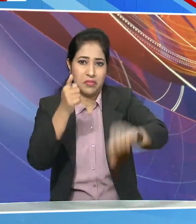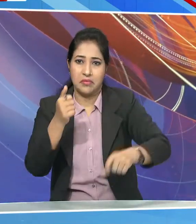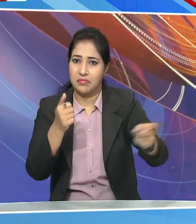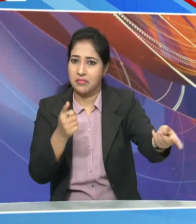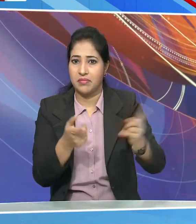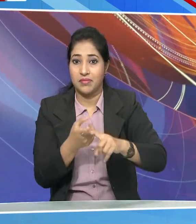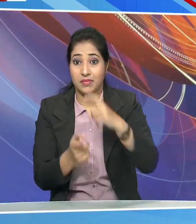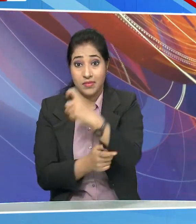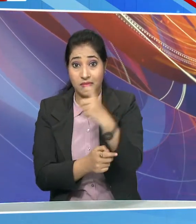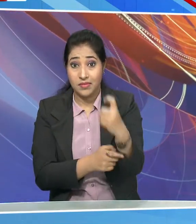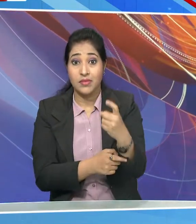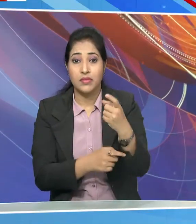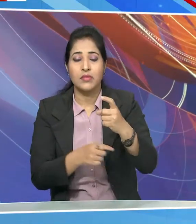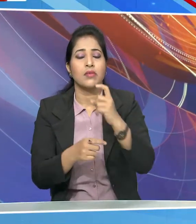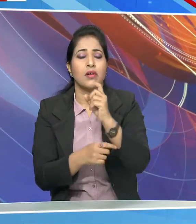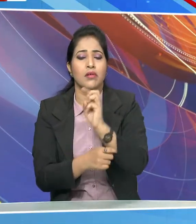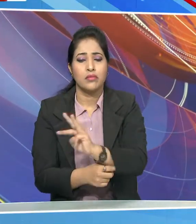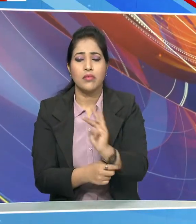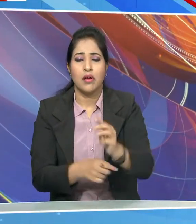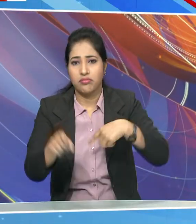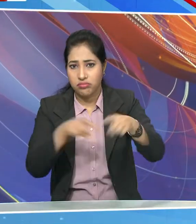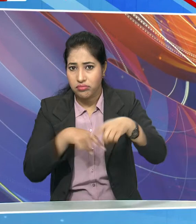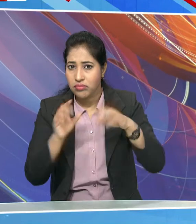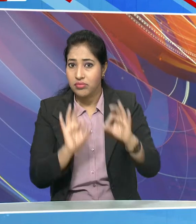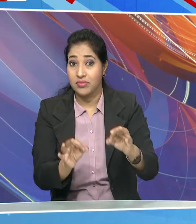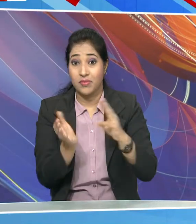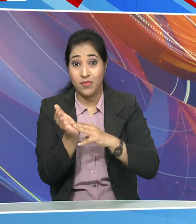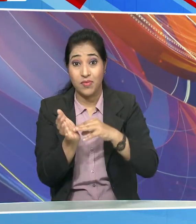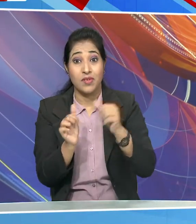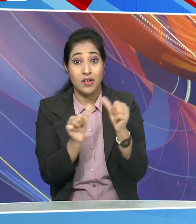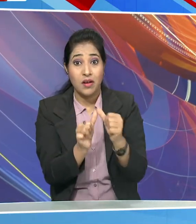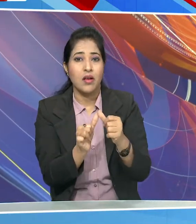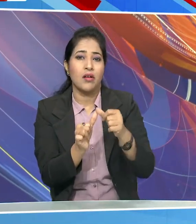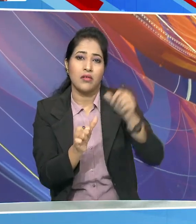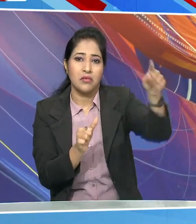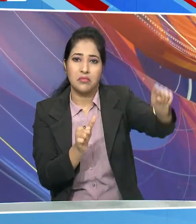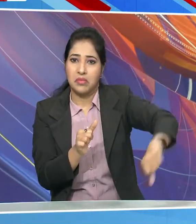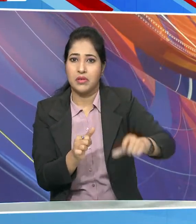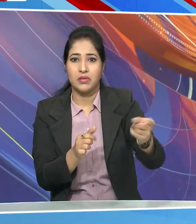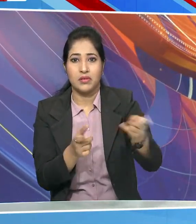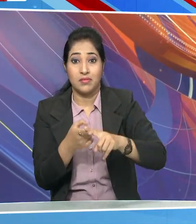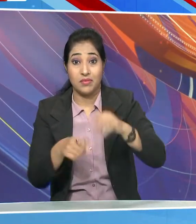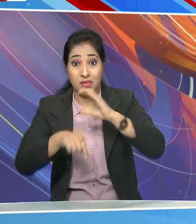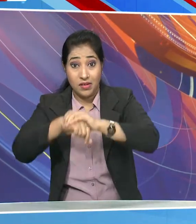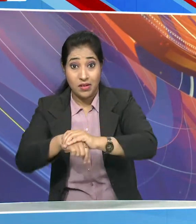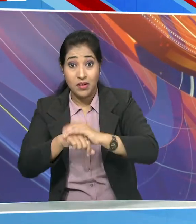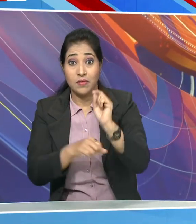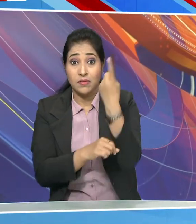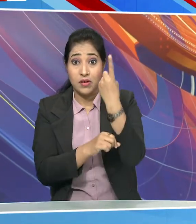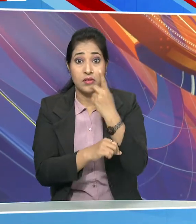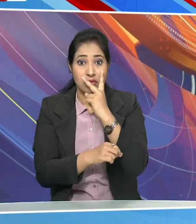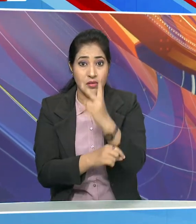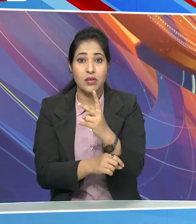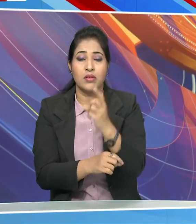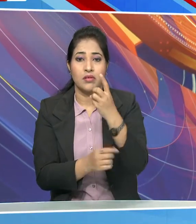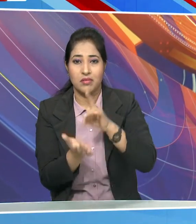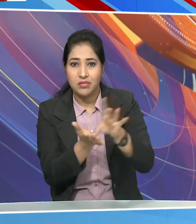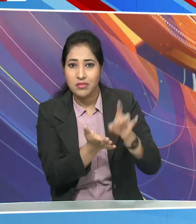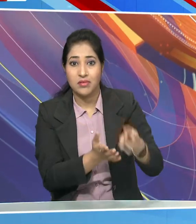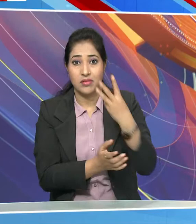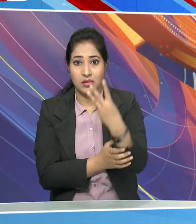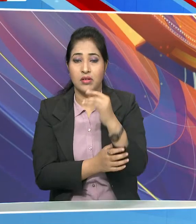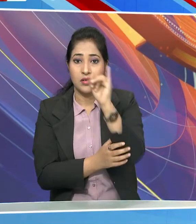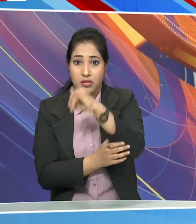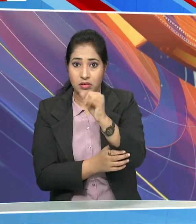77 गेंद पर 33 रन बनाकर मीन अली का शिकार बने इससे पहले इंग्लैंड की टीम पहले परी में अपने पहले दिन के स्कोर तीन विकेट पर 68